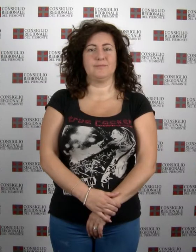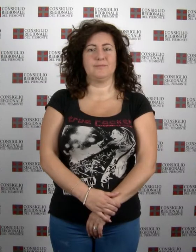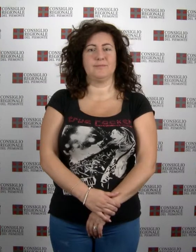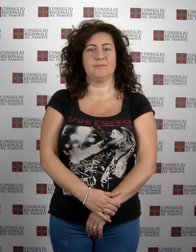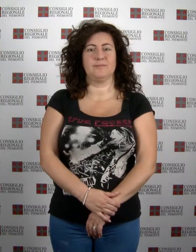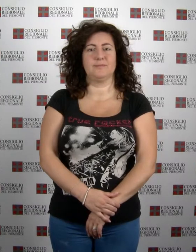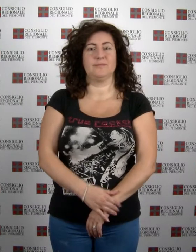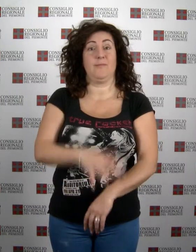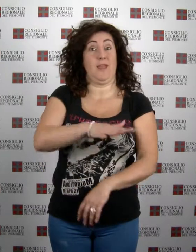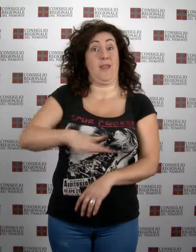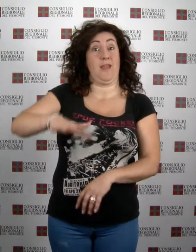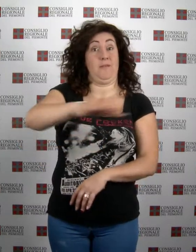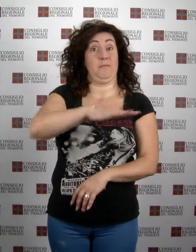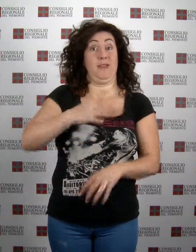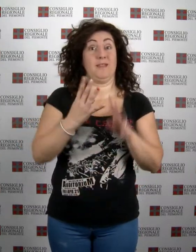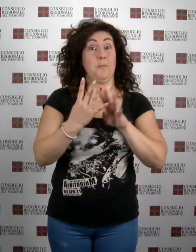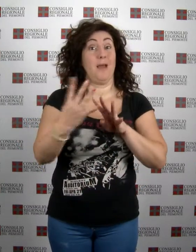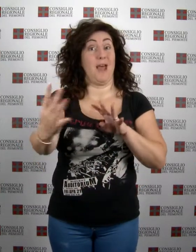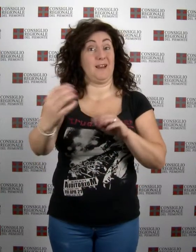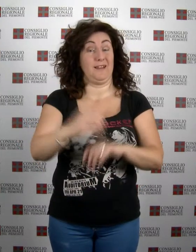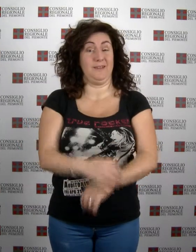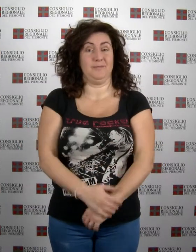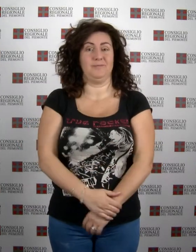Ambiente e parchi.